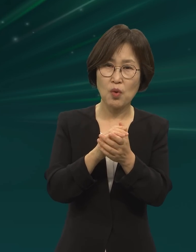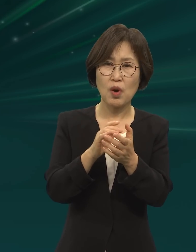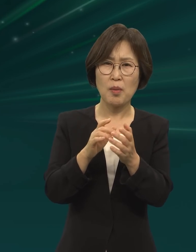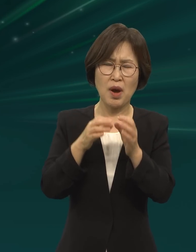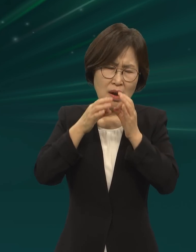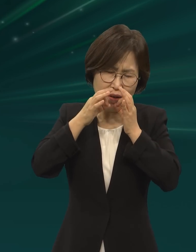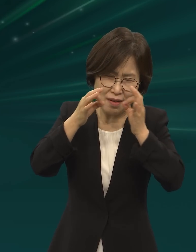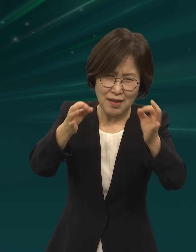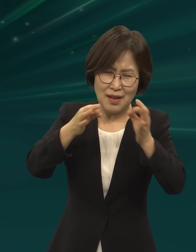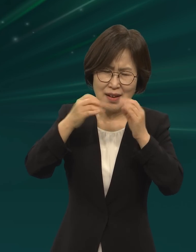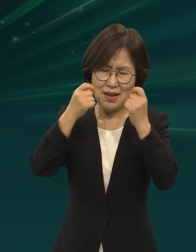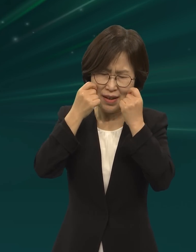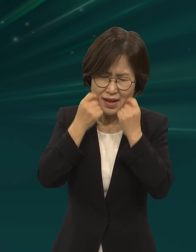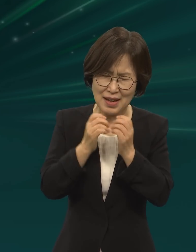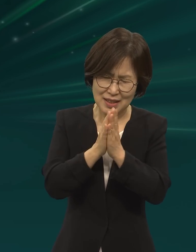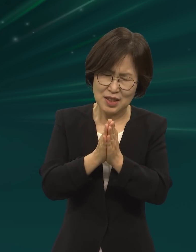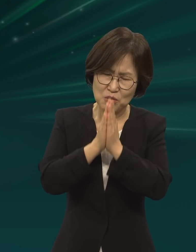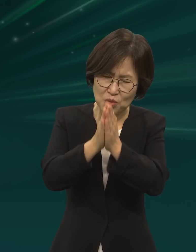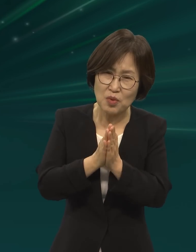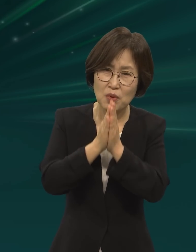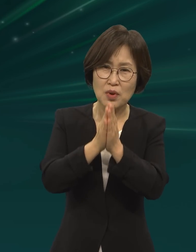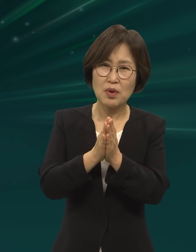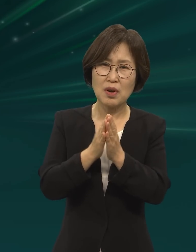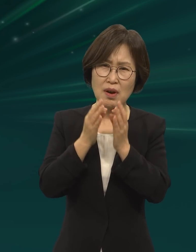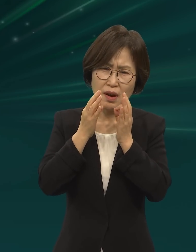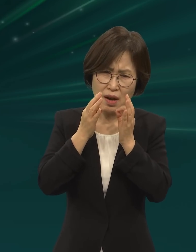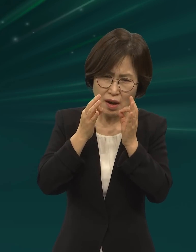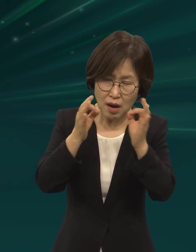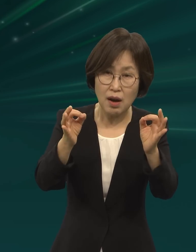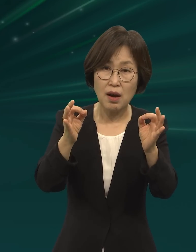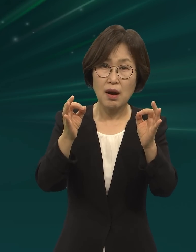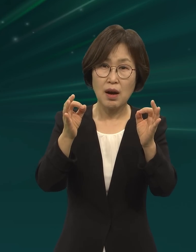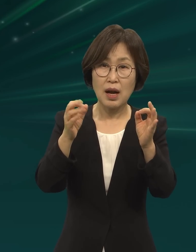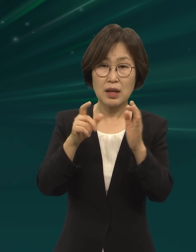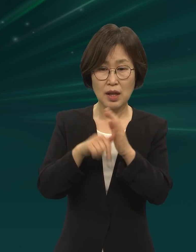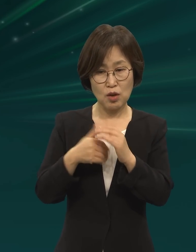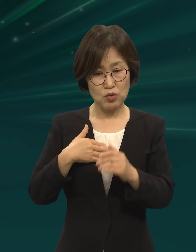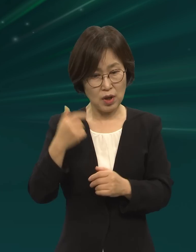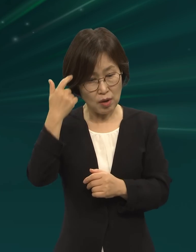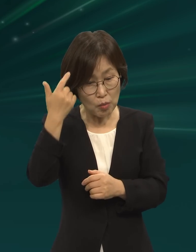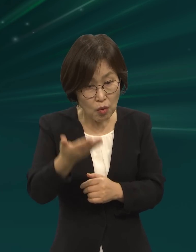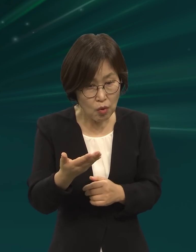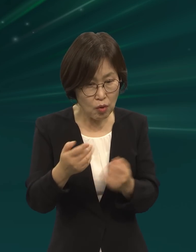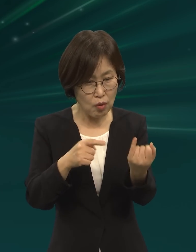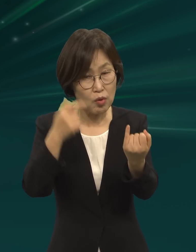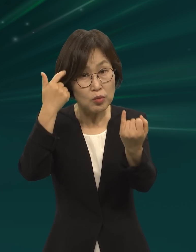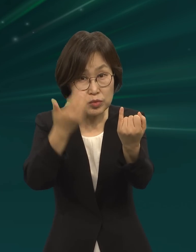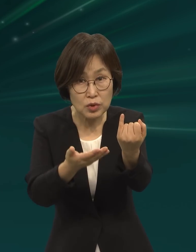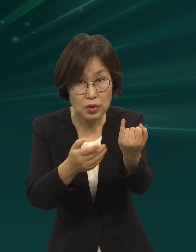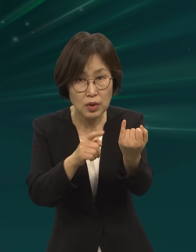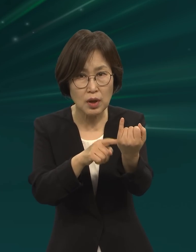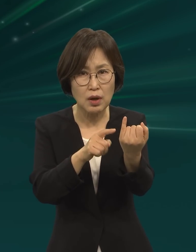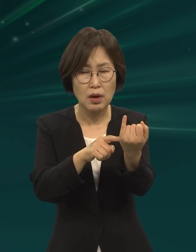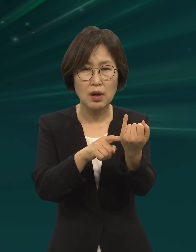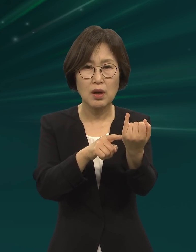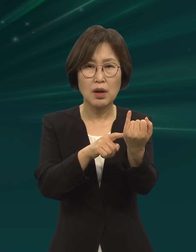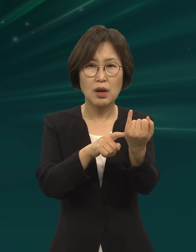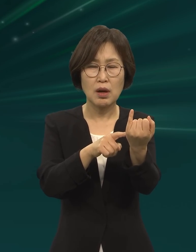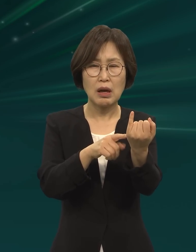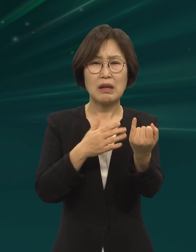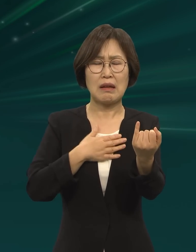울기 시작합니다. 외치고 울기 시작하면서 우리들이 물어보니 이 자매님이 이렇게